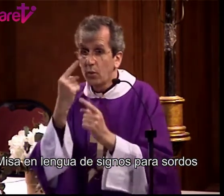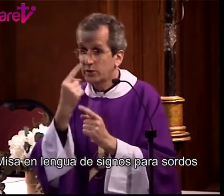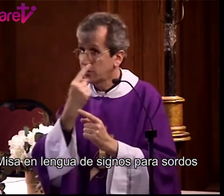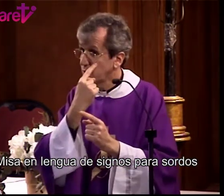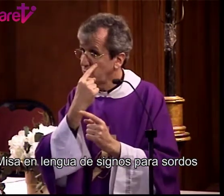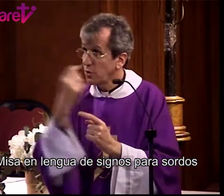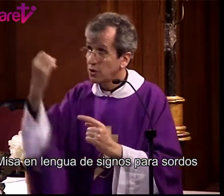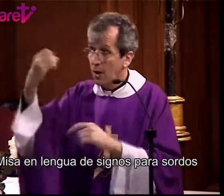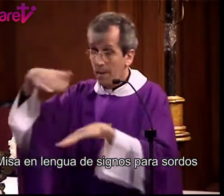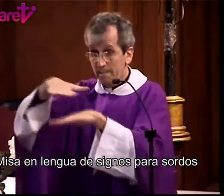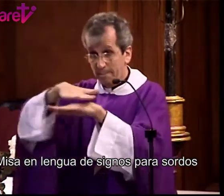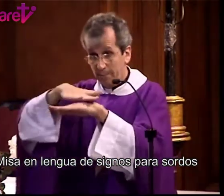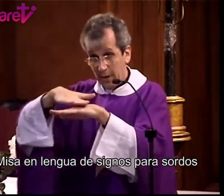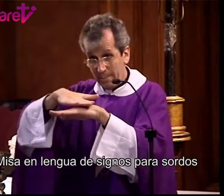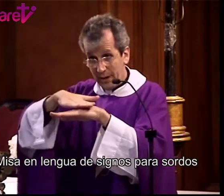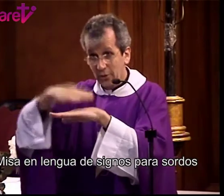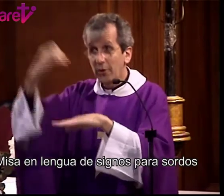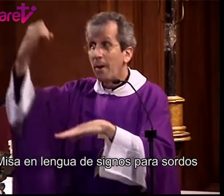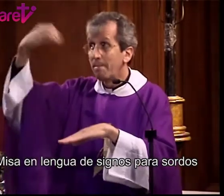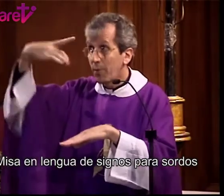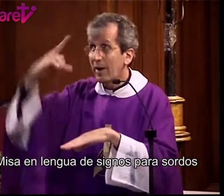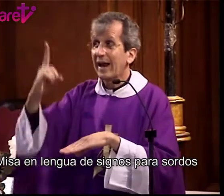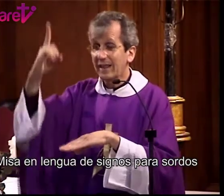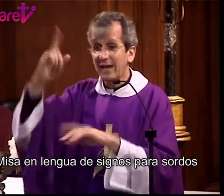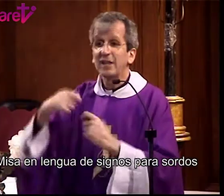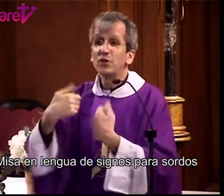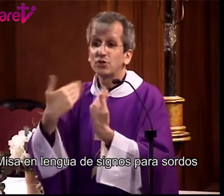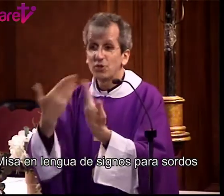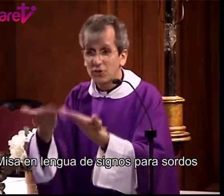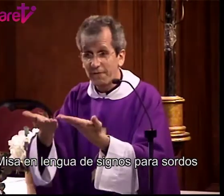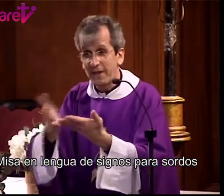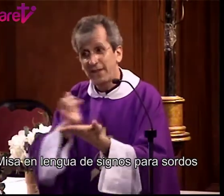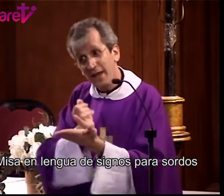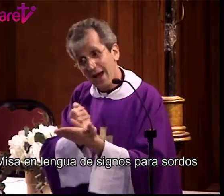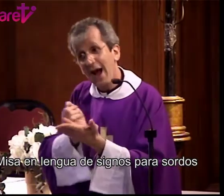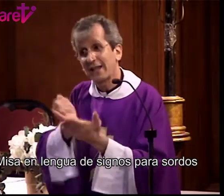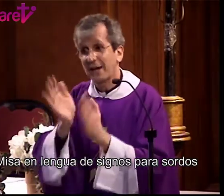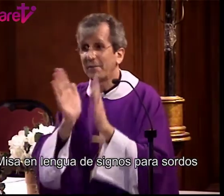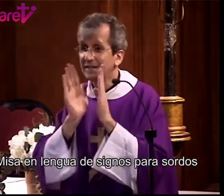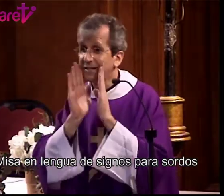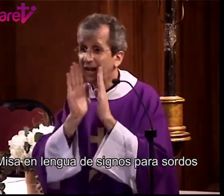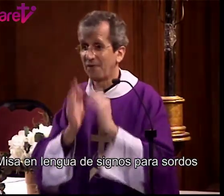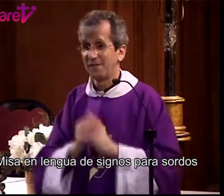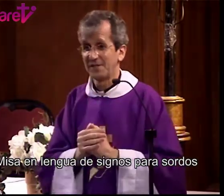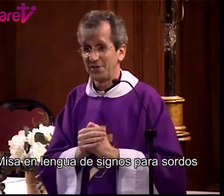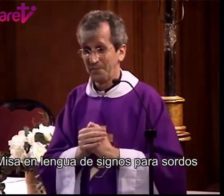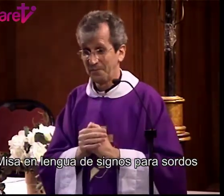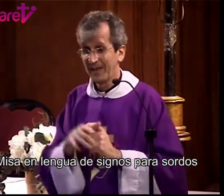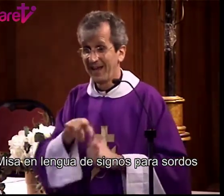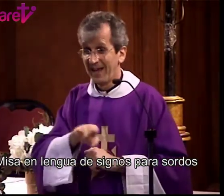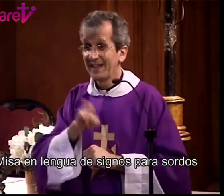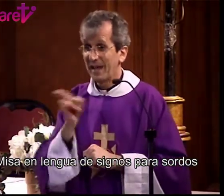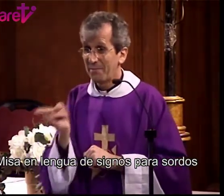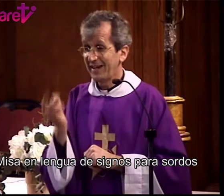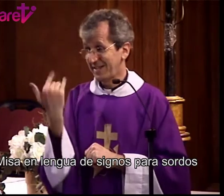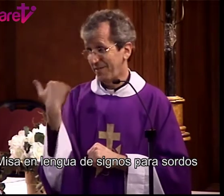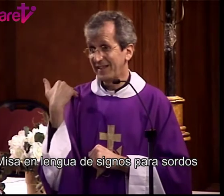nuestros ojos por el perdón, por la gracia que Dios nos ofrece a través de la confesión. También este fin de